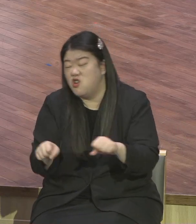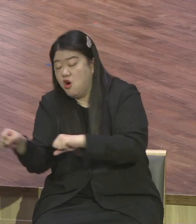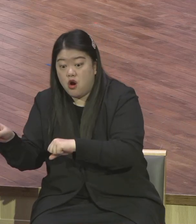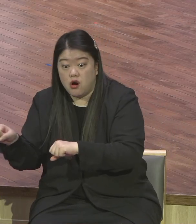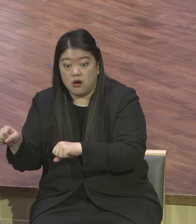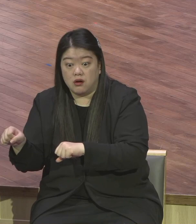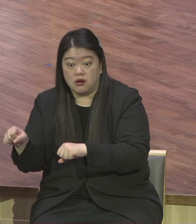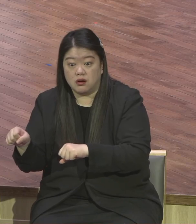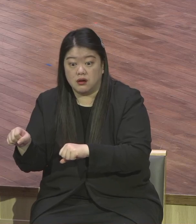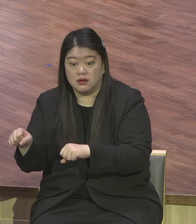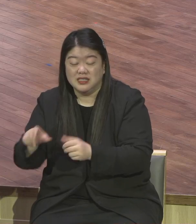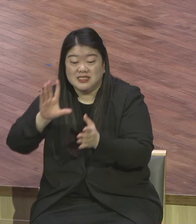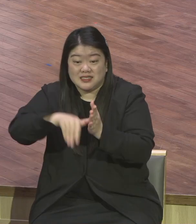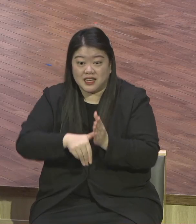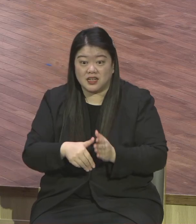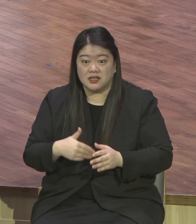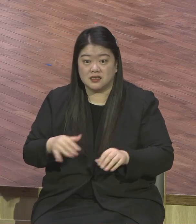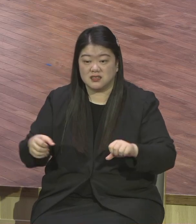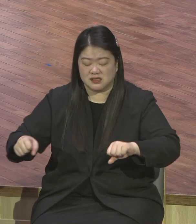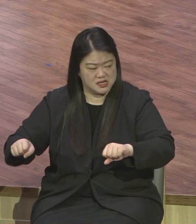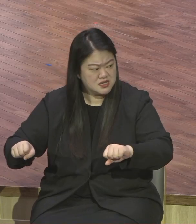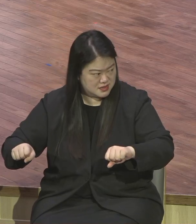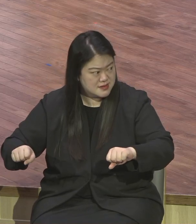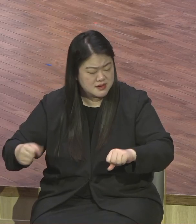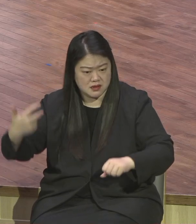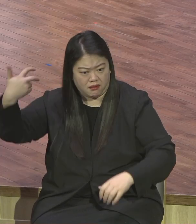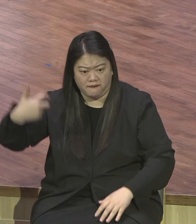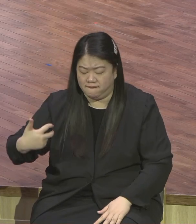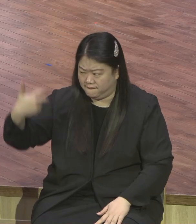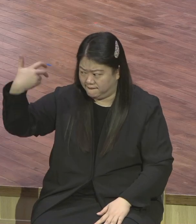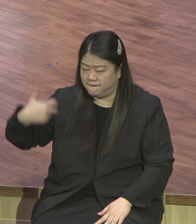거예요. 그러더니 딱서가 팍